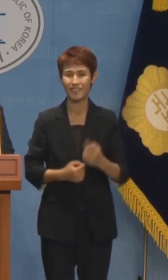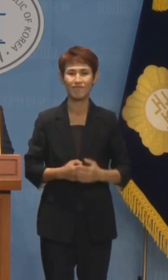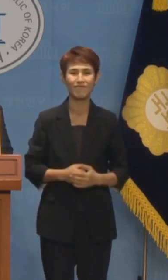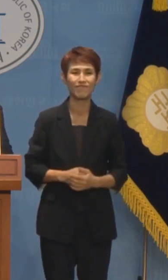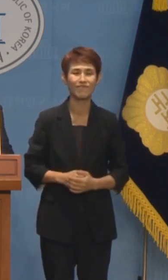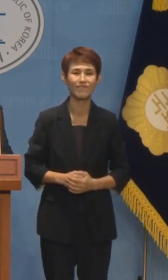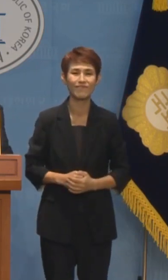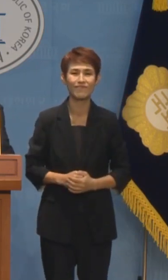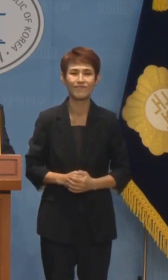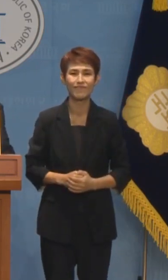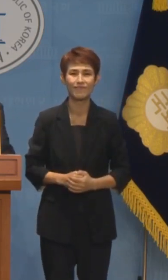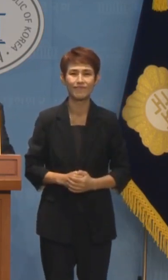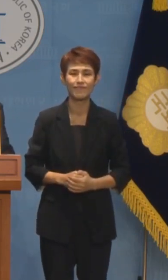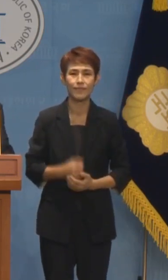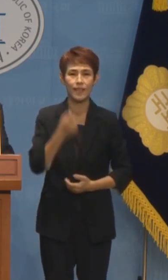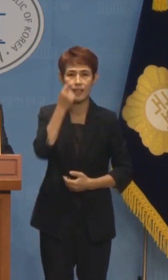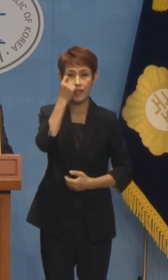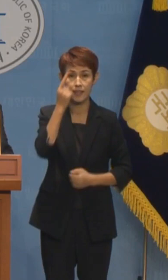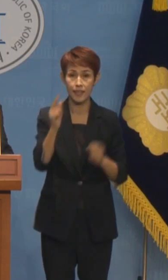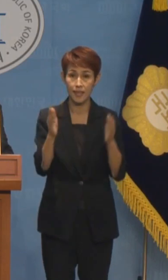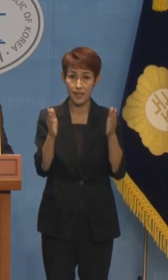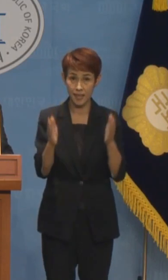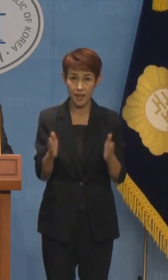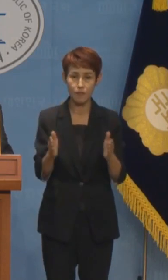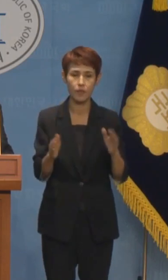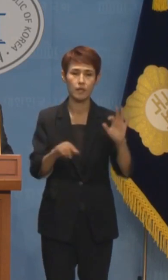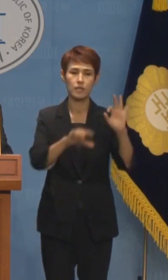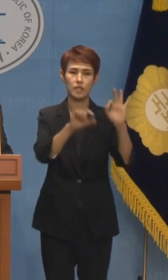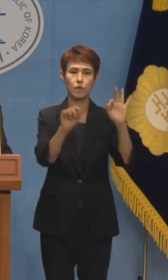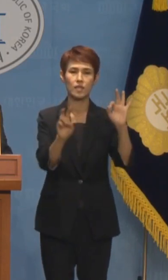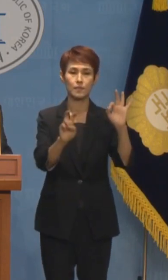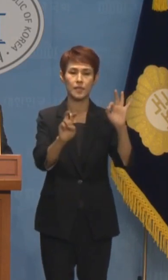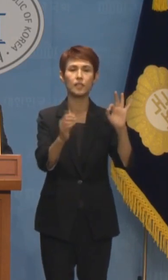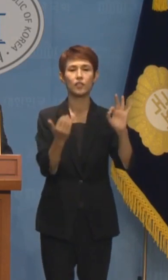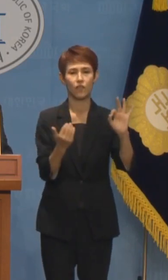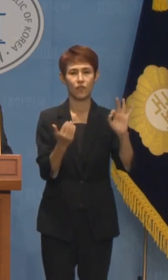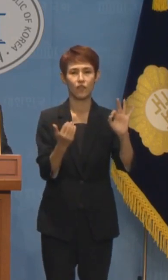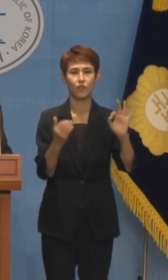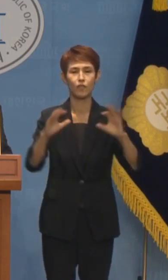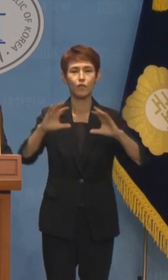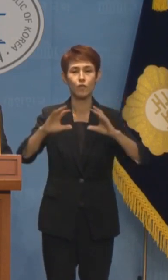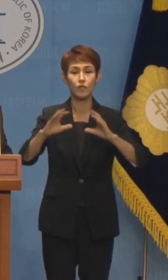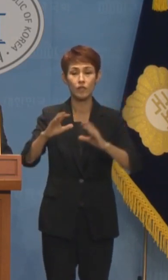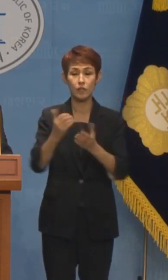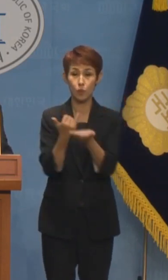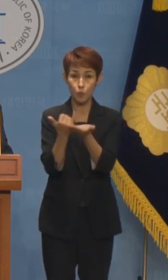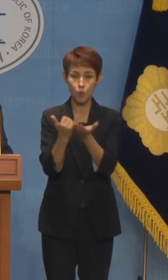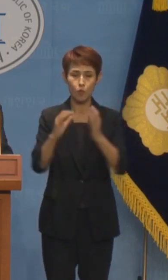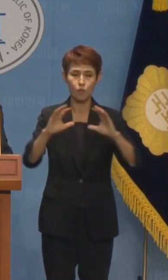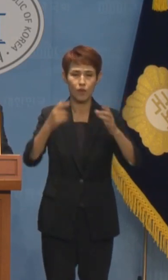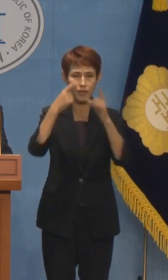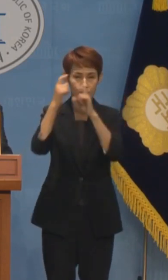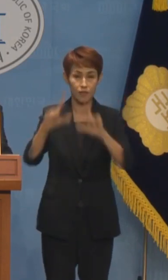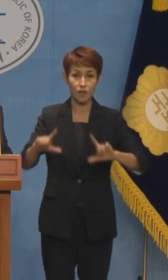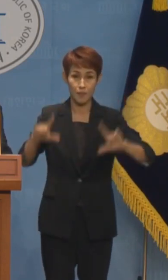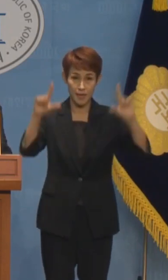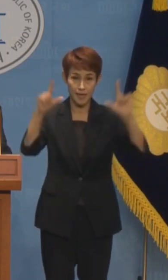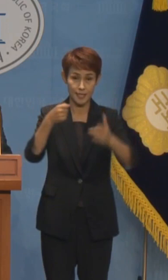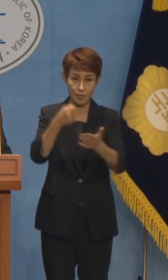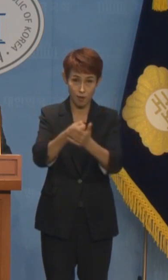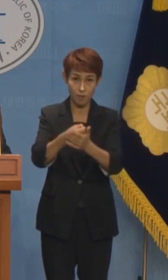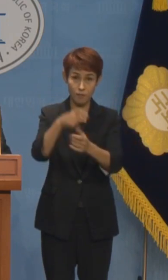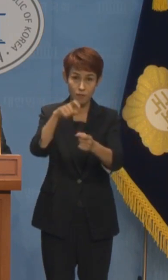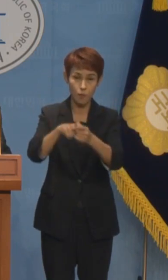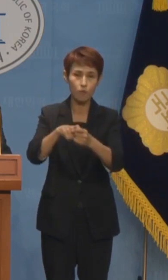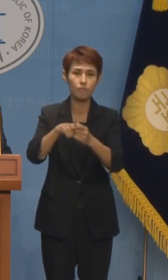됩니다 앞으로 한 달 동안 10월 20일 이전에 국가 기념일 지정 국민동의 청원을 대대적으로